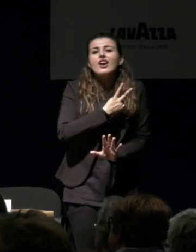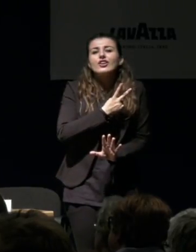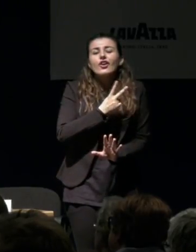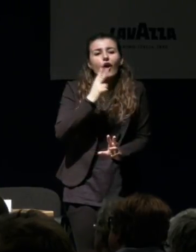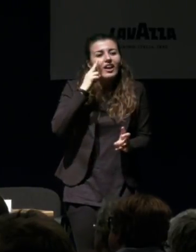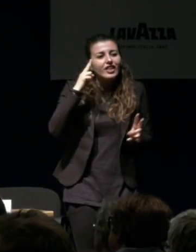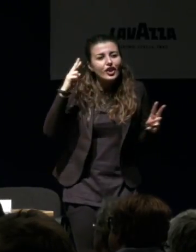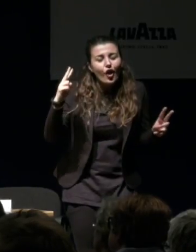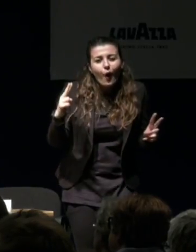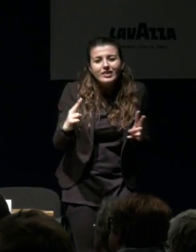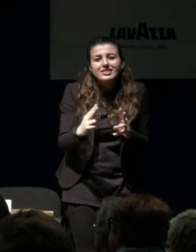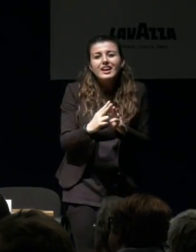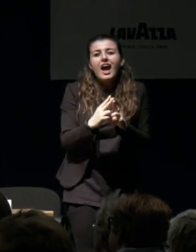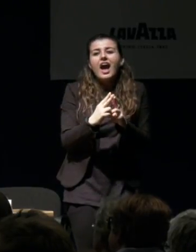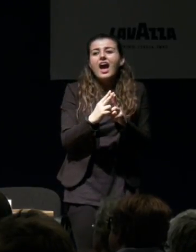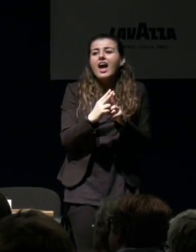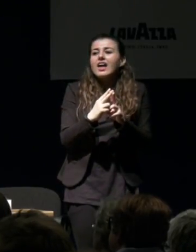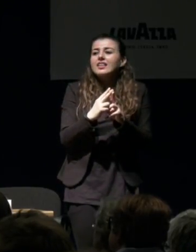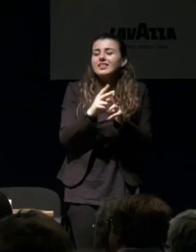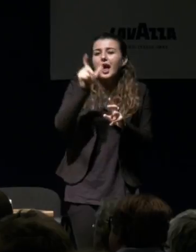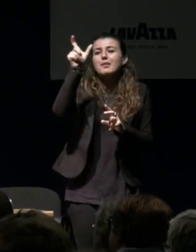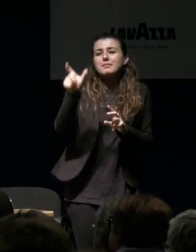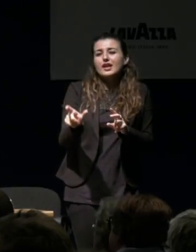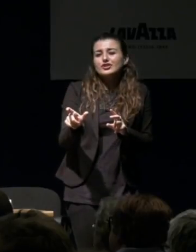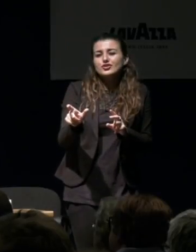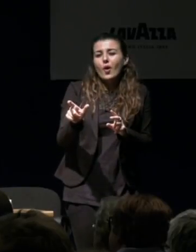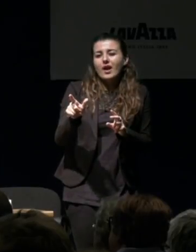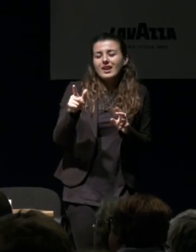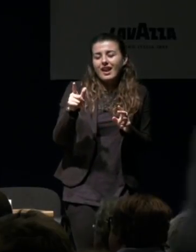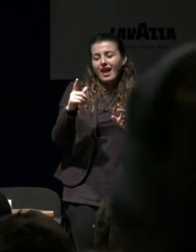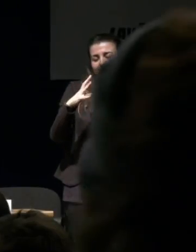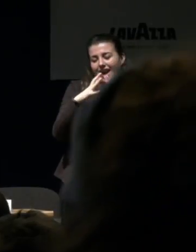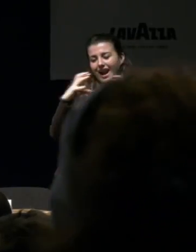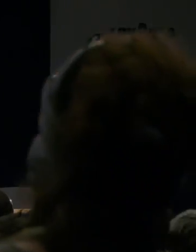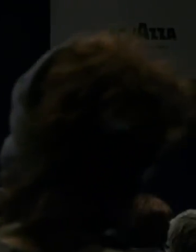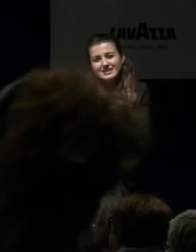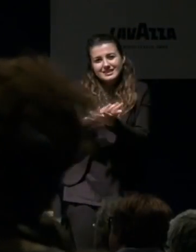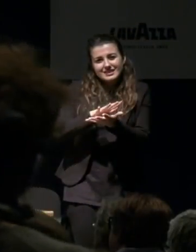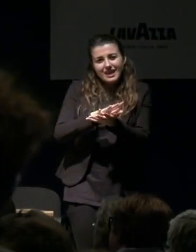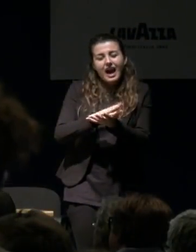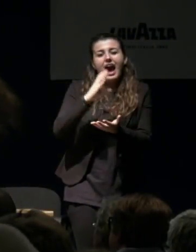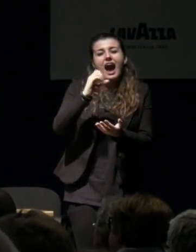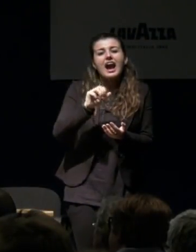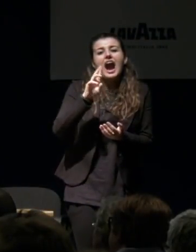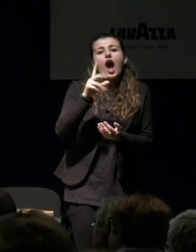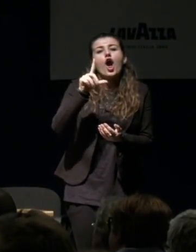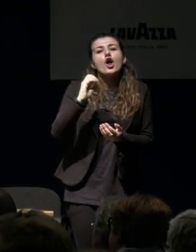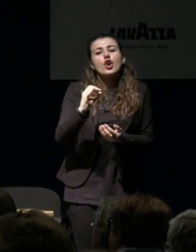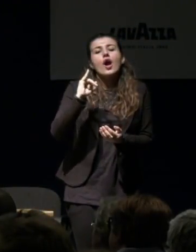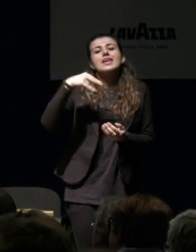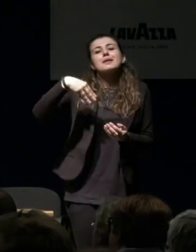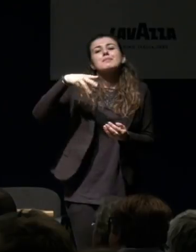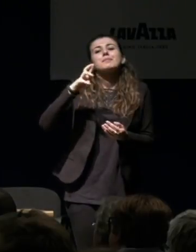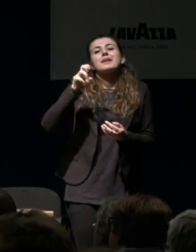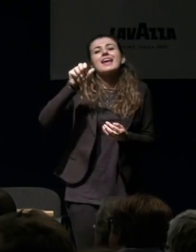incontrati con la gente letteraria con cui aveva cominciato a lavorare carmen prestia per programmare per